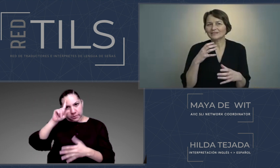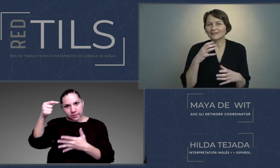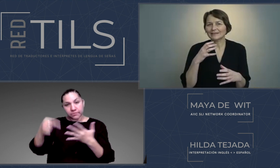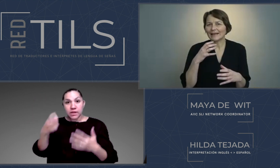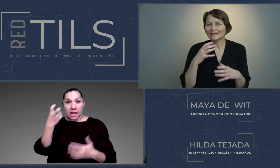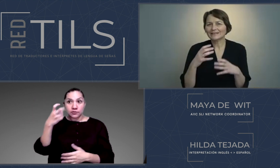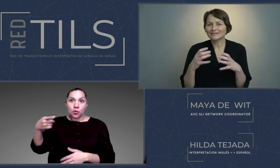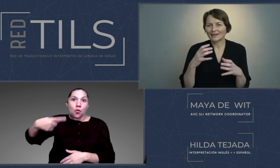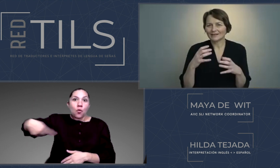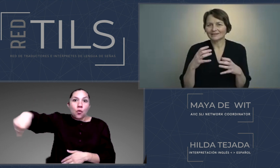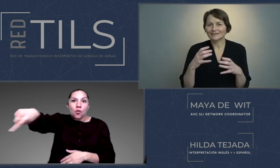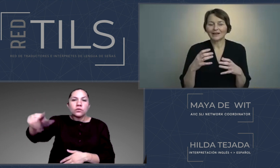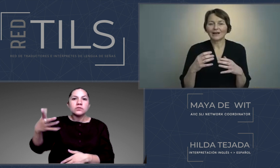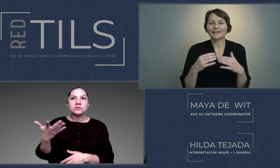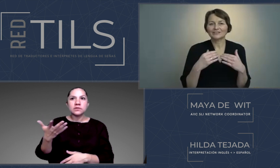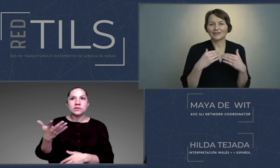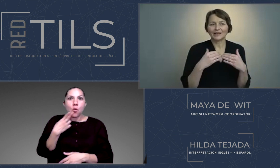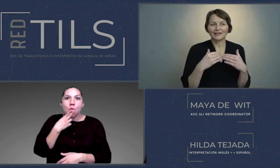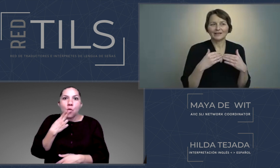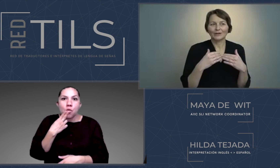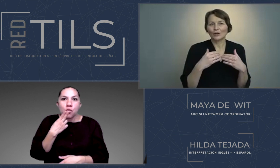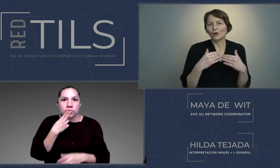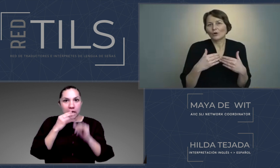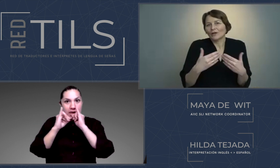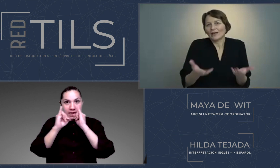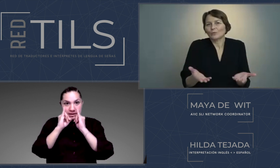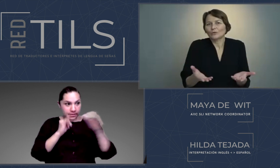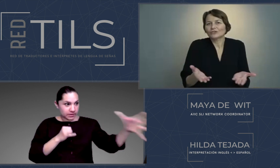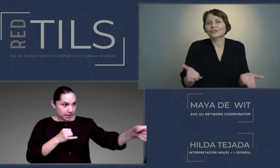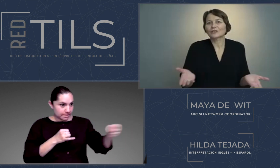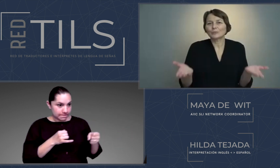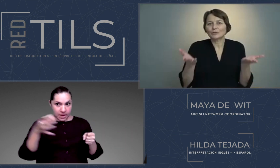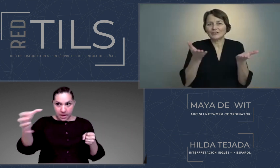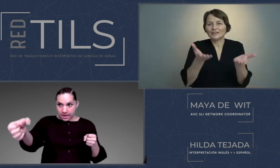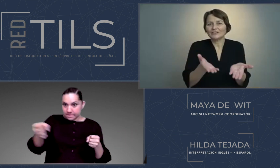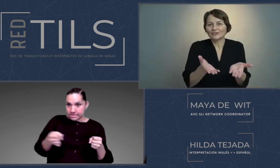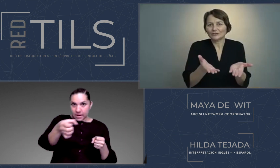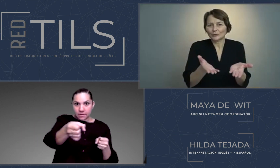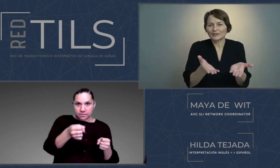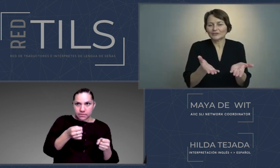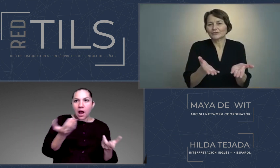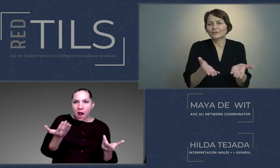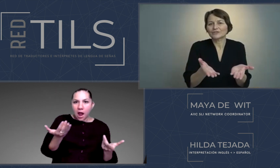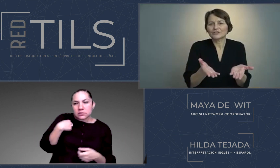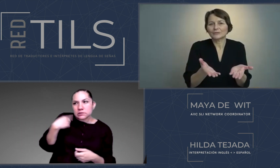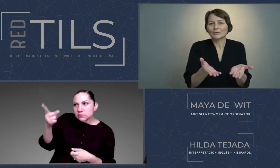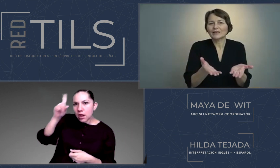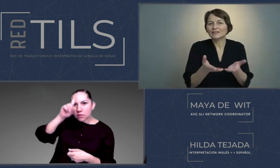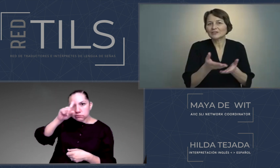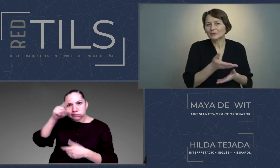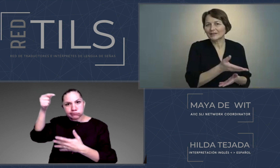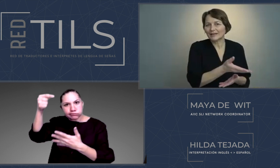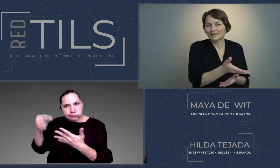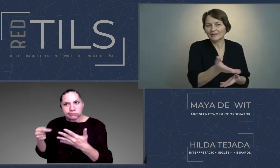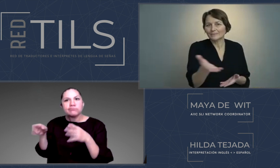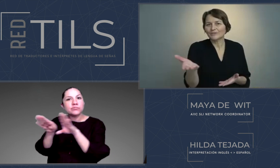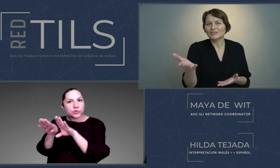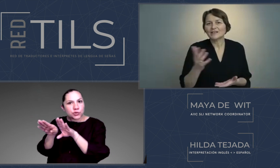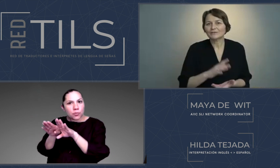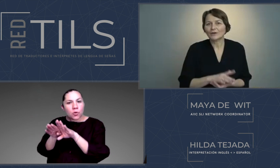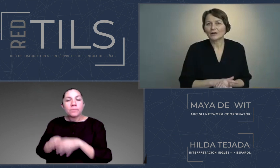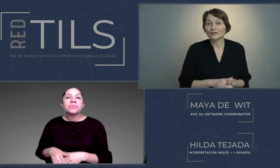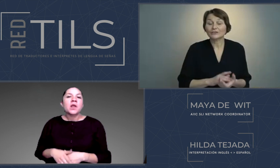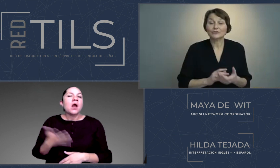porque yo no creo que tenga ninguna lógica que yo diga, pues mire, usted lo que tiene que hacer es poner